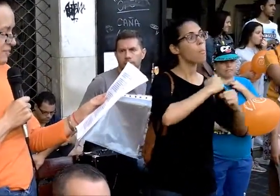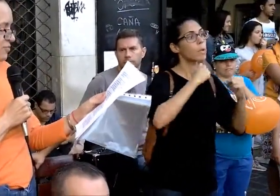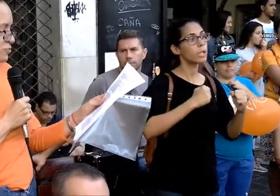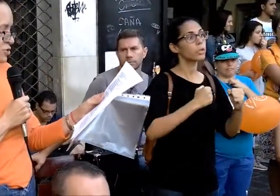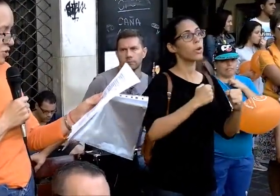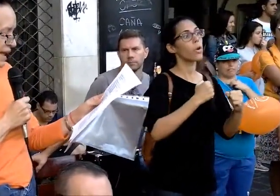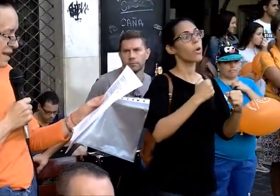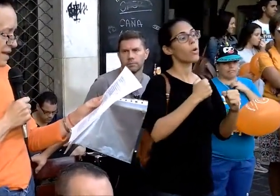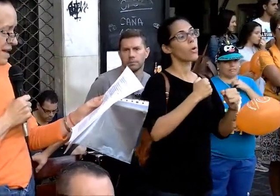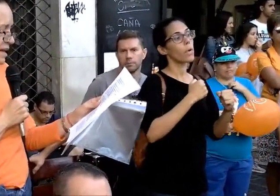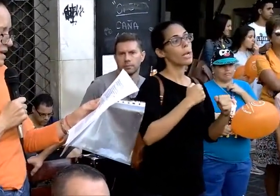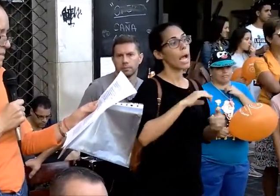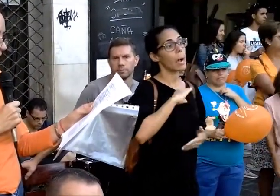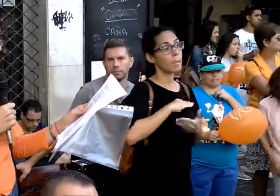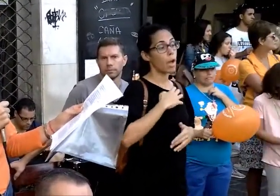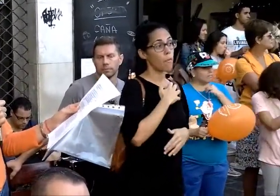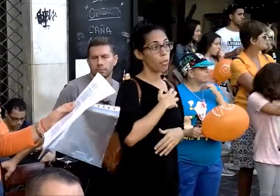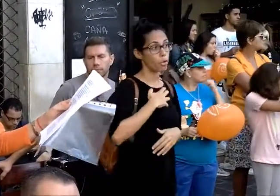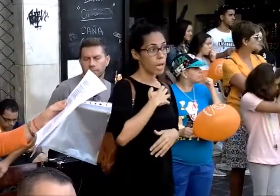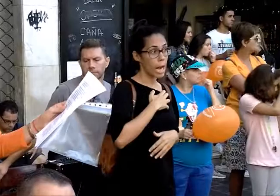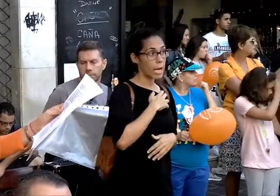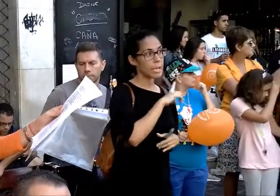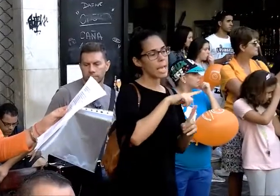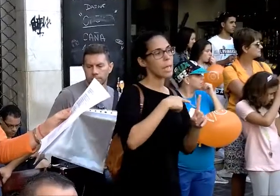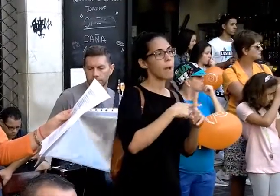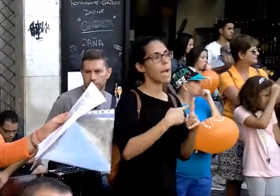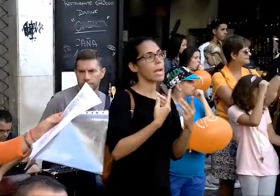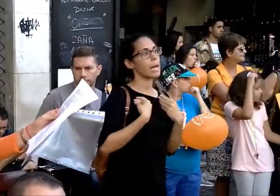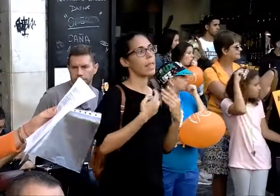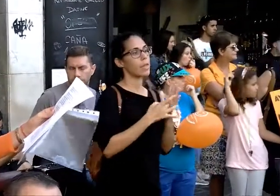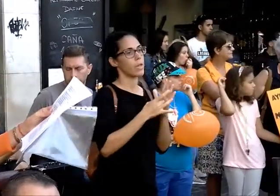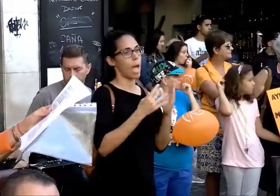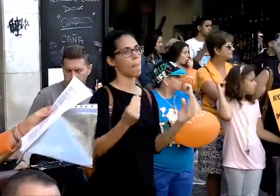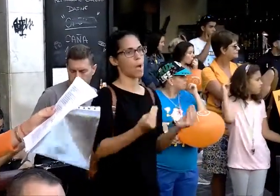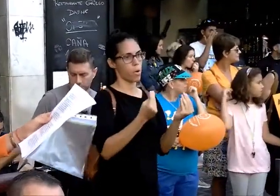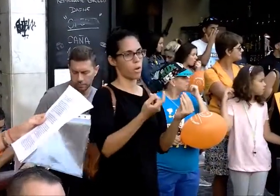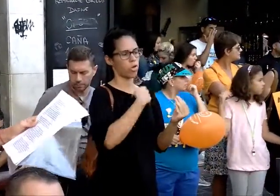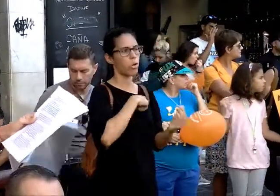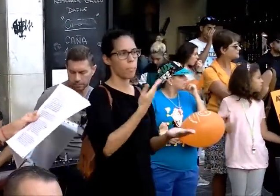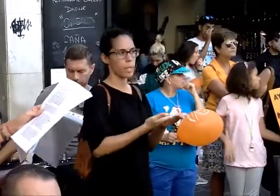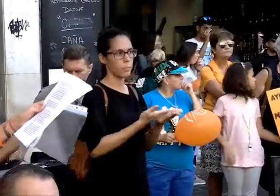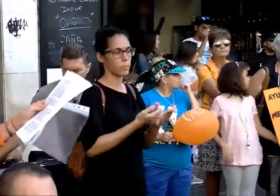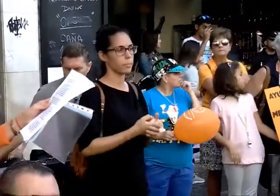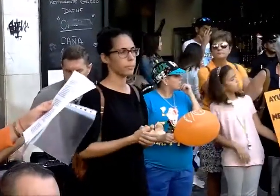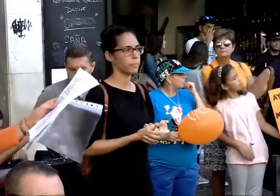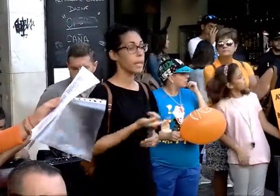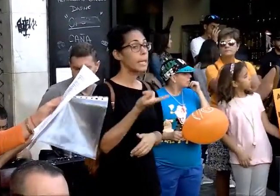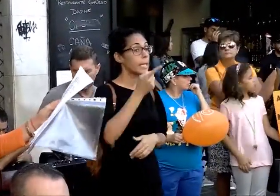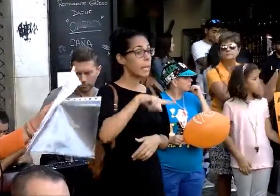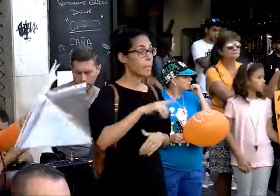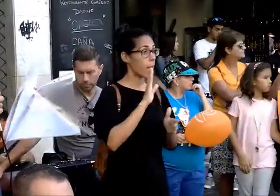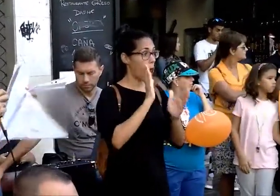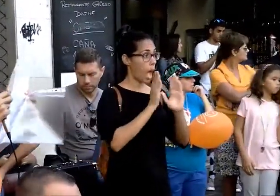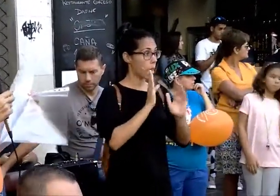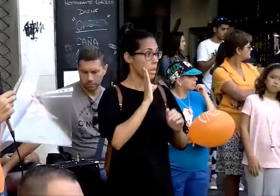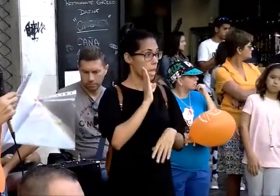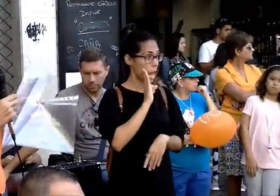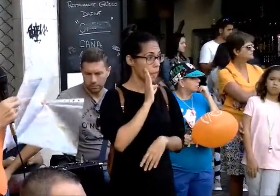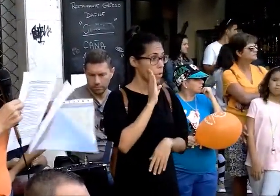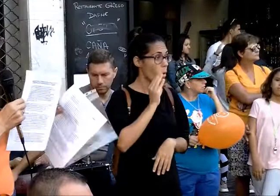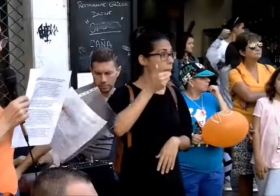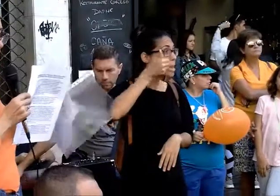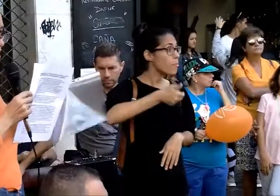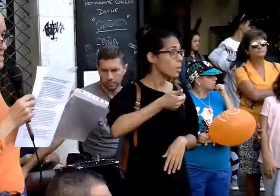capacidad funcional y mejorar su calidad de vida. Estas terapias son fundamentales en